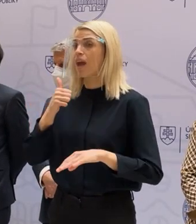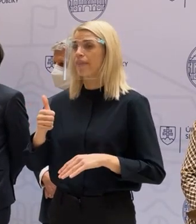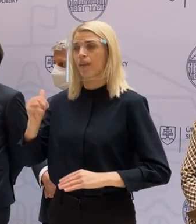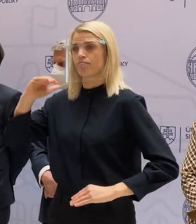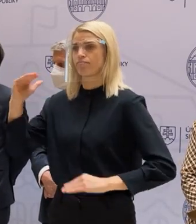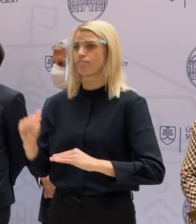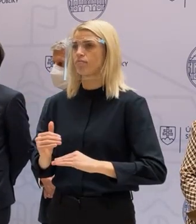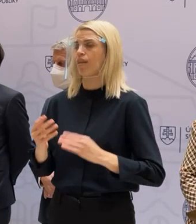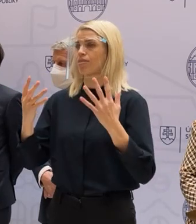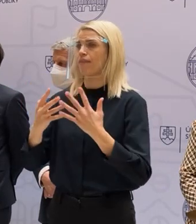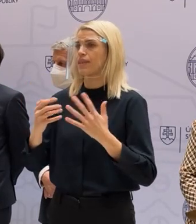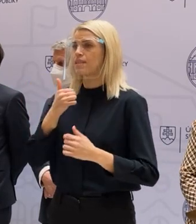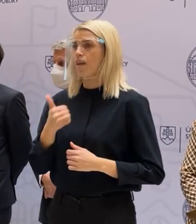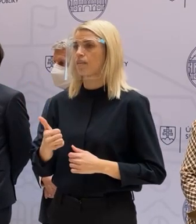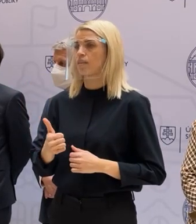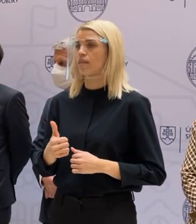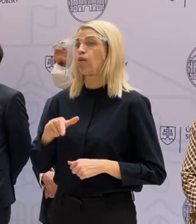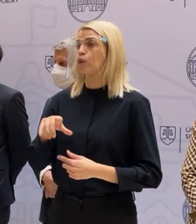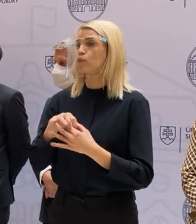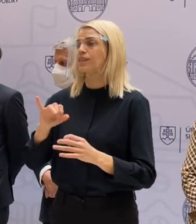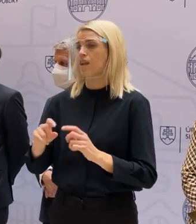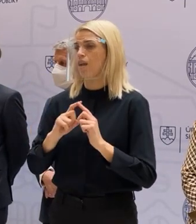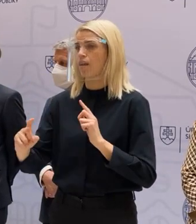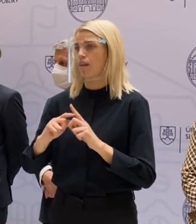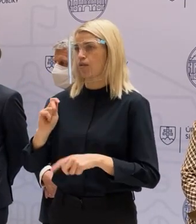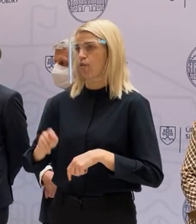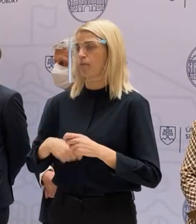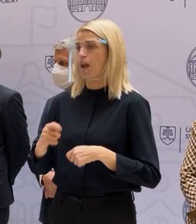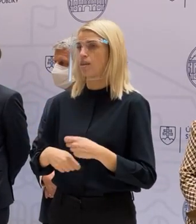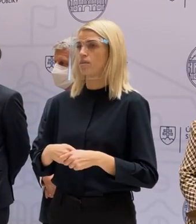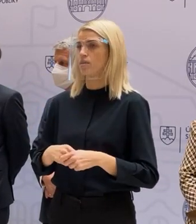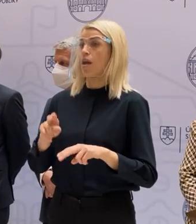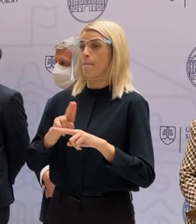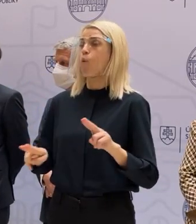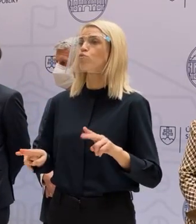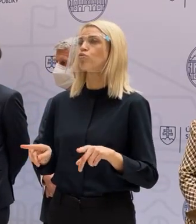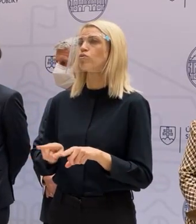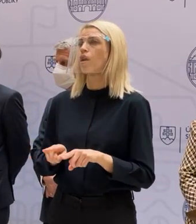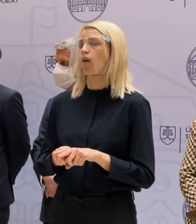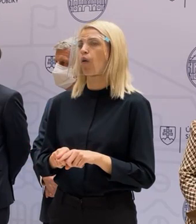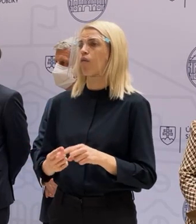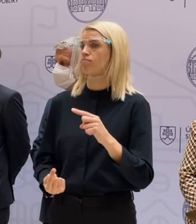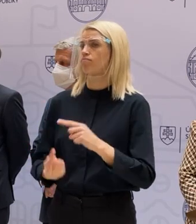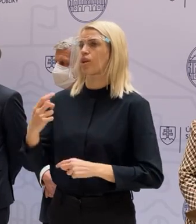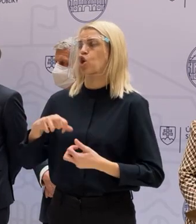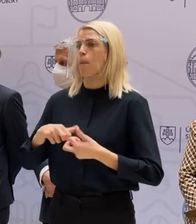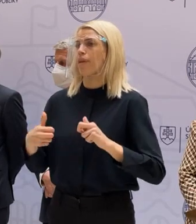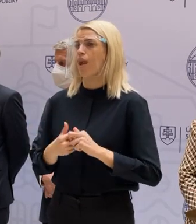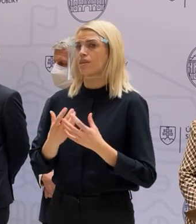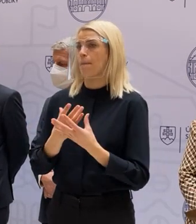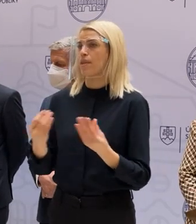dní. To vplýva, povedzme, aj na chodenie do práce. Nemôže to teda vytvoriť pomerne veľké komplikácie pre mnohých